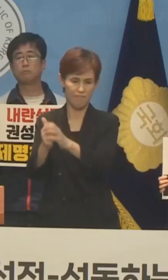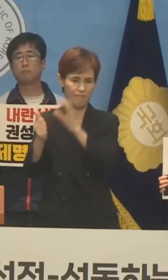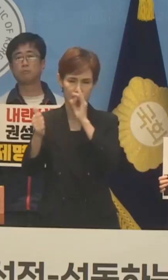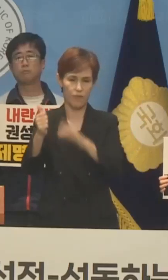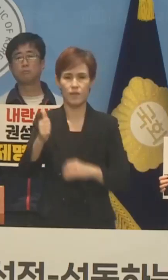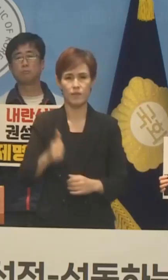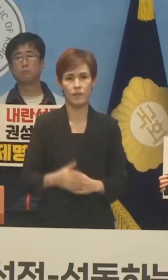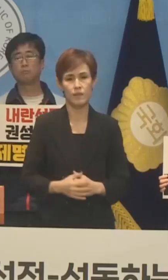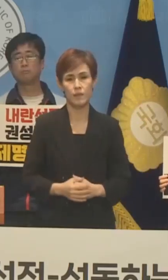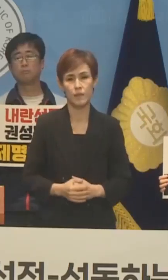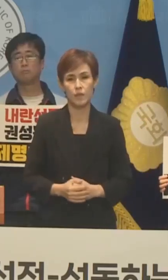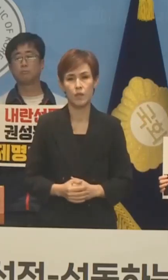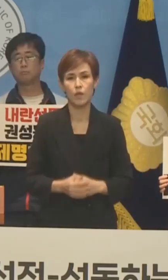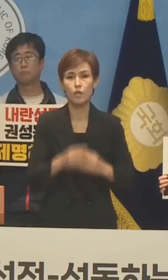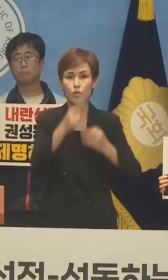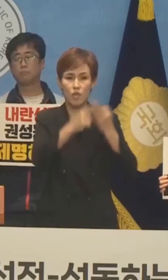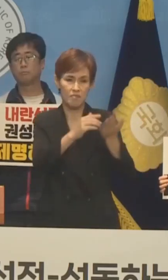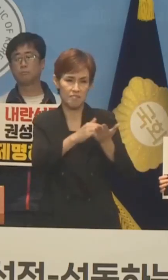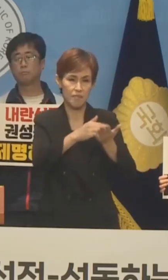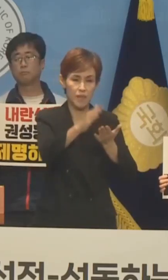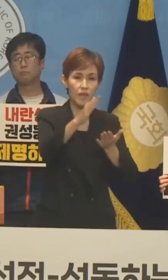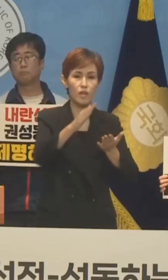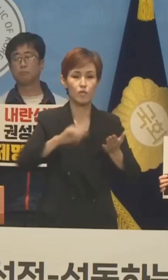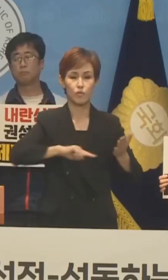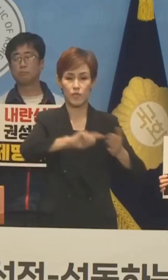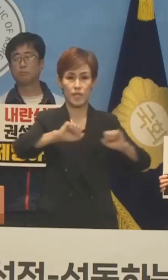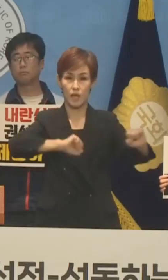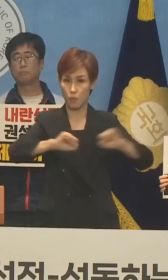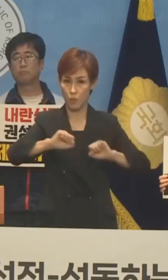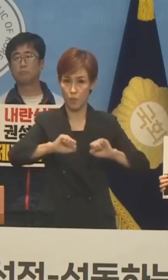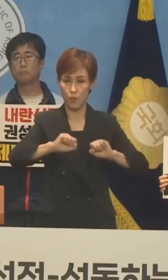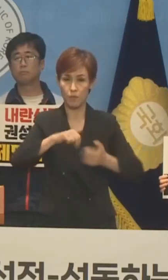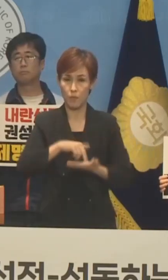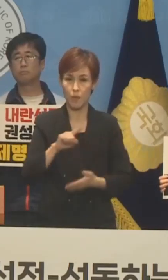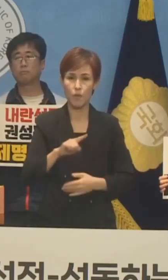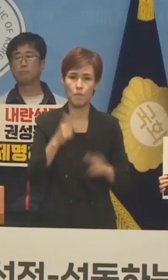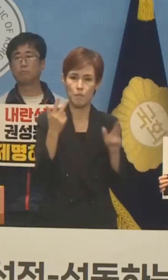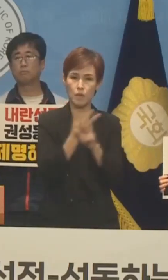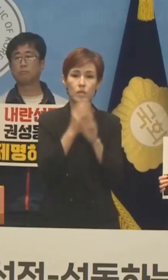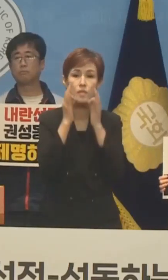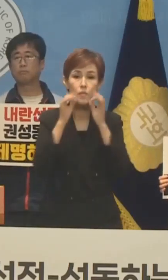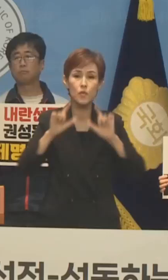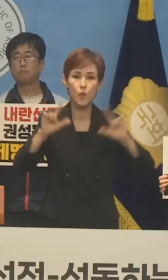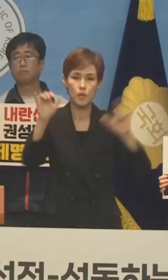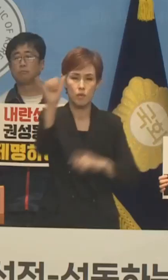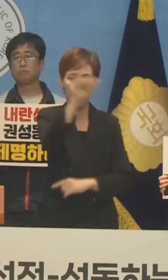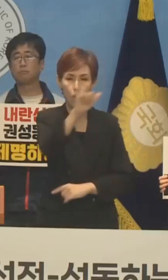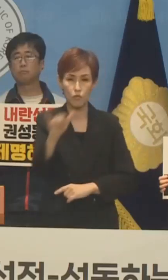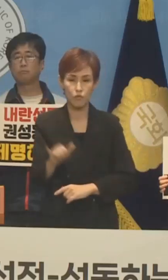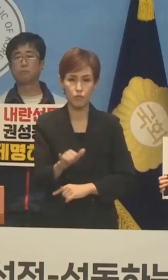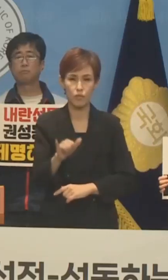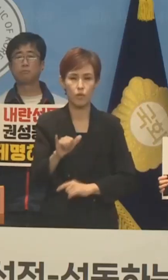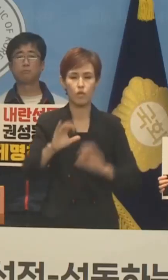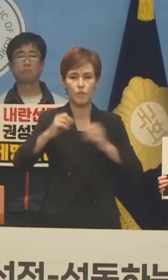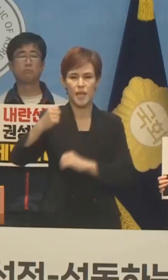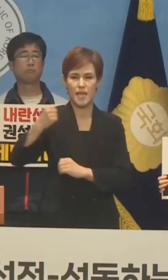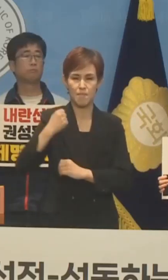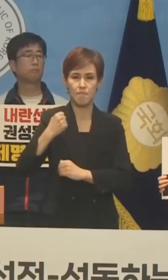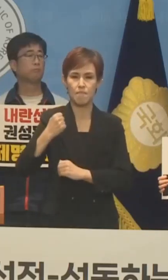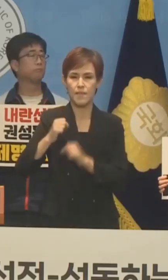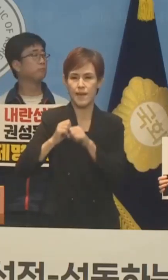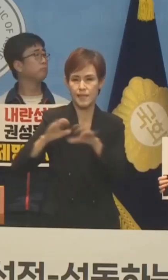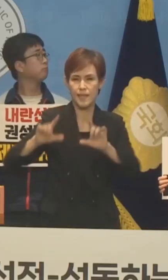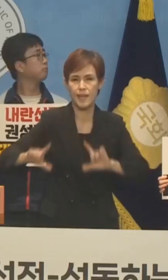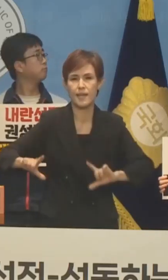멀어져 있습니다. 윤석열 퇴진 사회대개혁 비상행동은 매주 금요일 전국에서 내란주범 국민의힘 해체의